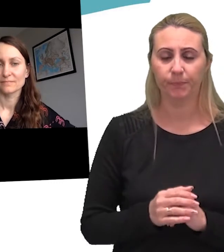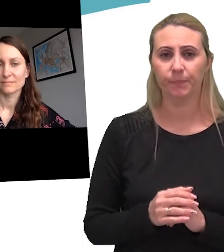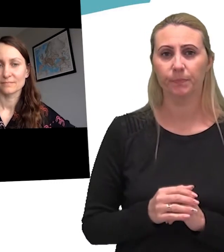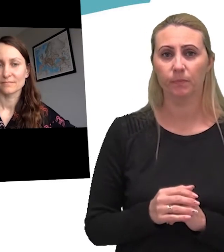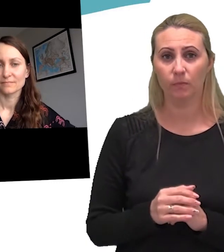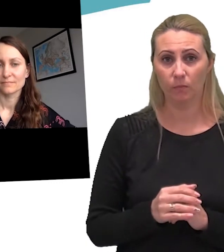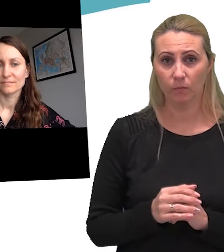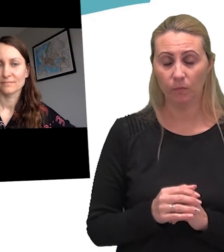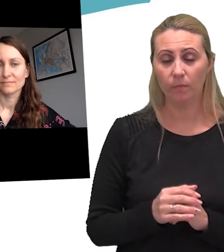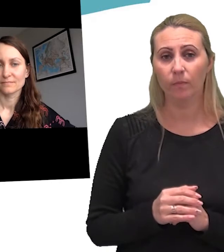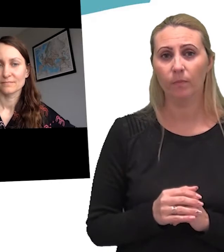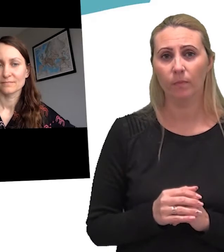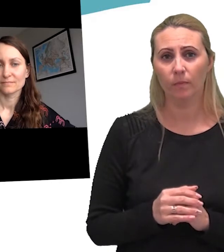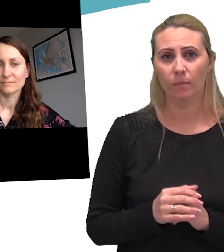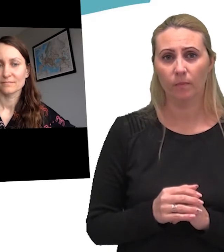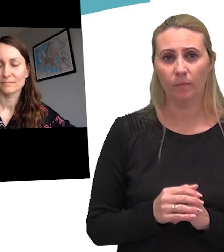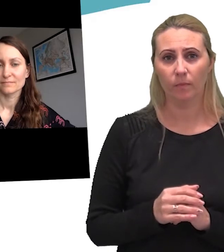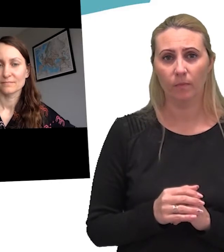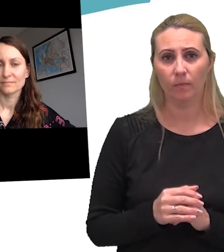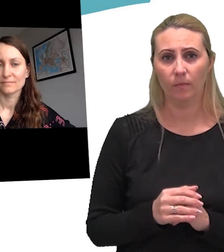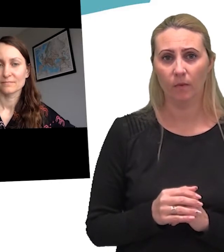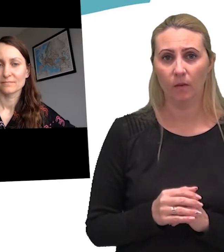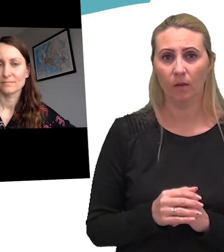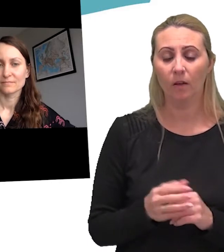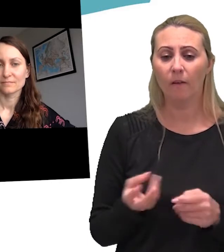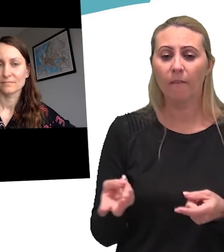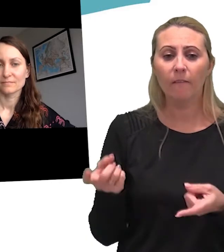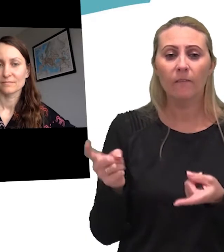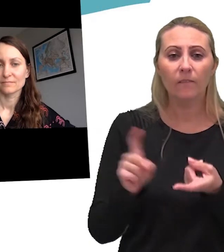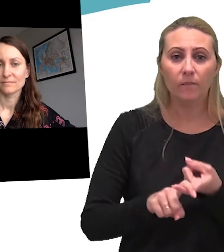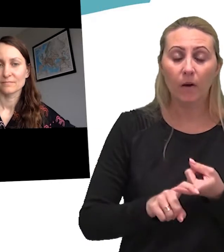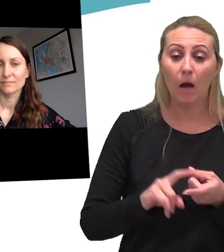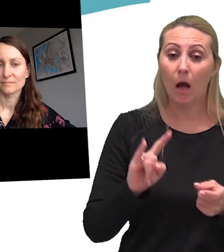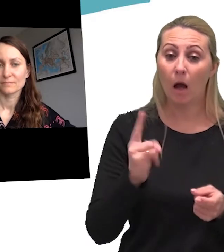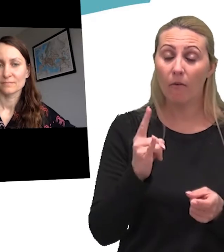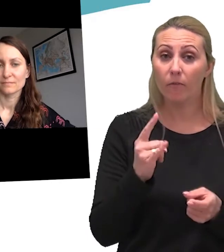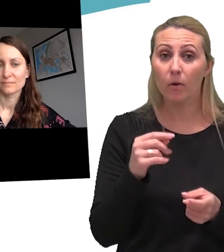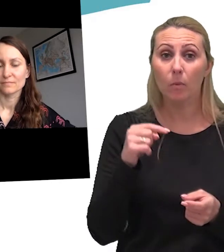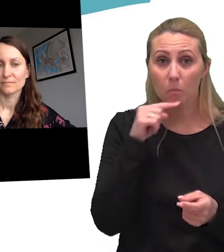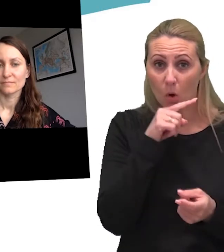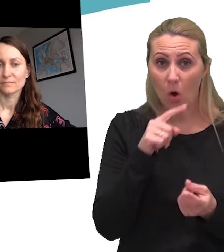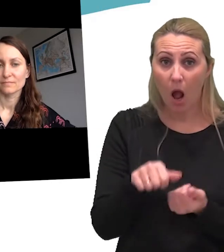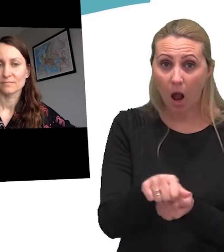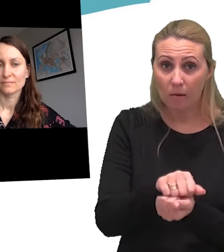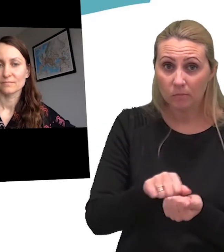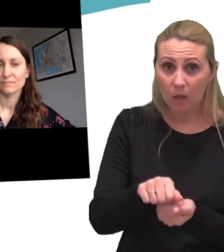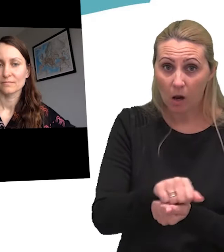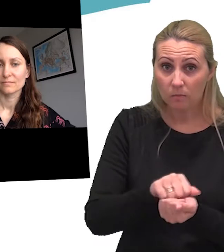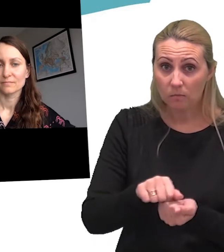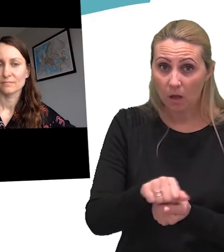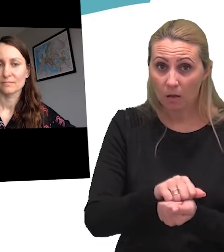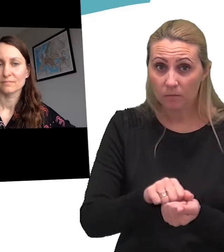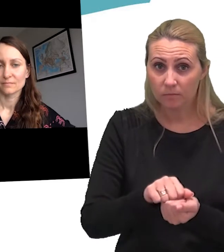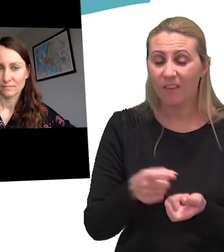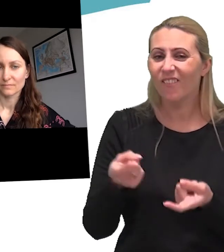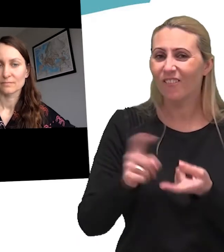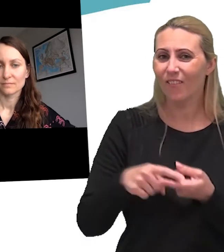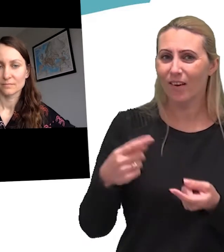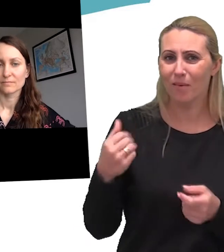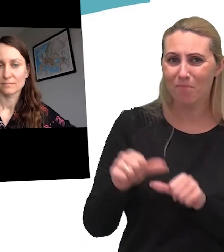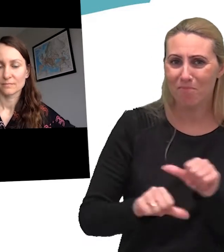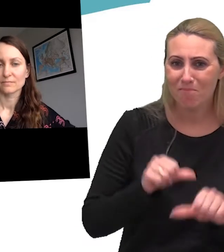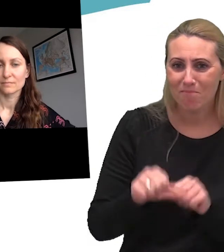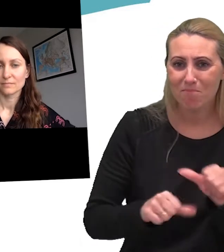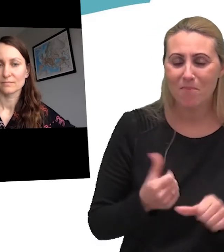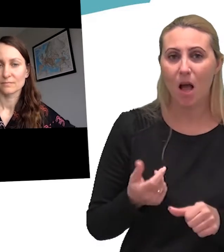Atsiprašau. Valgyti grūdus, vėlgi žiūrėti, ar vaikas geba sukramtyti, tai priklauso nuo jo amžiaus, nes